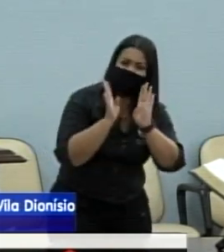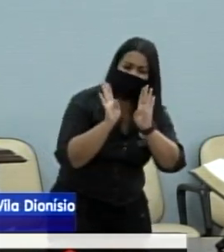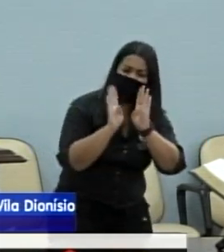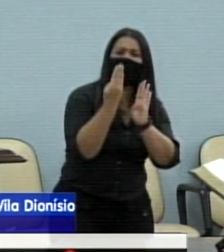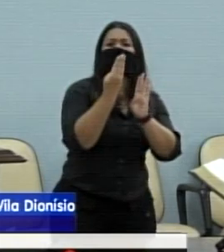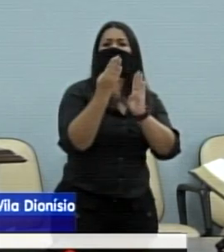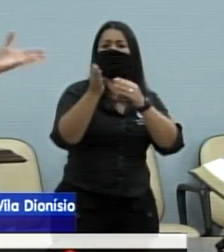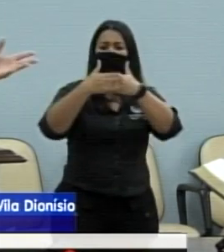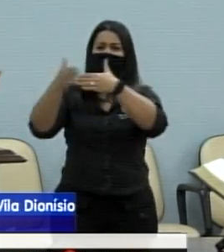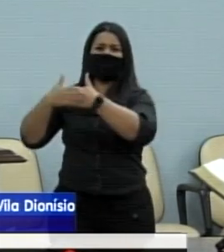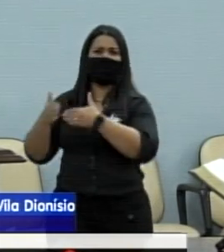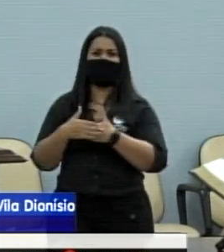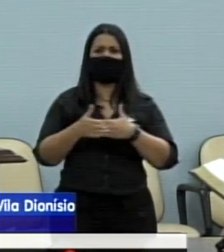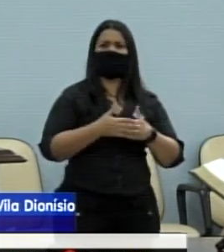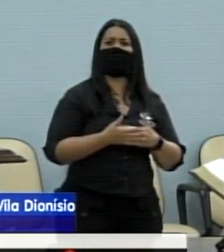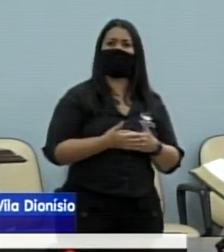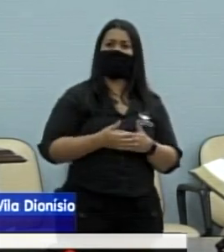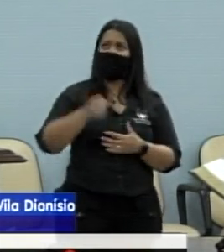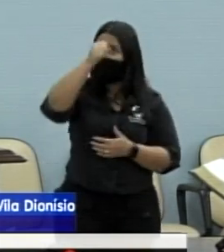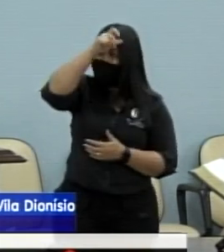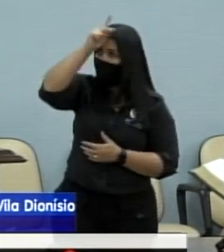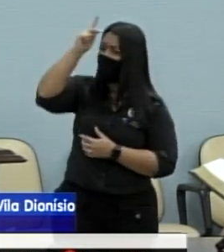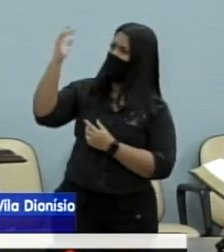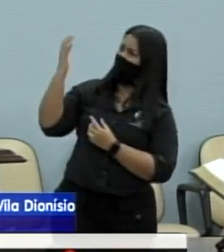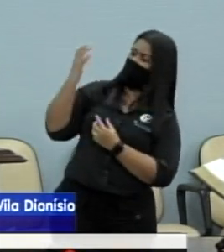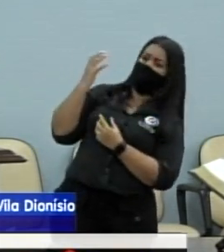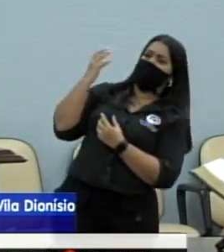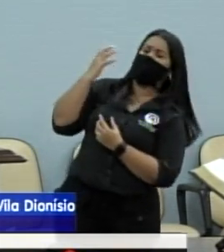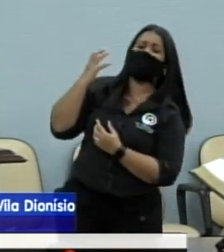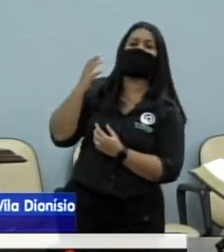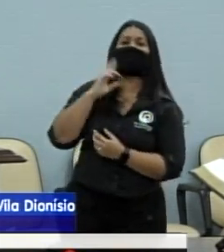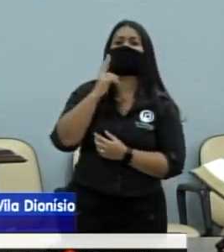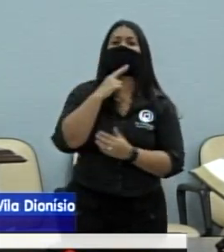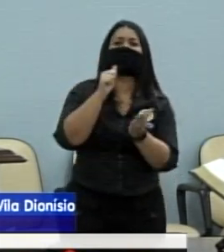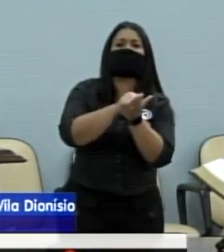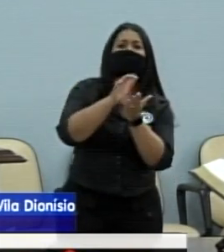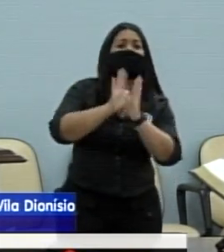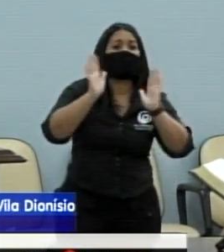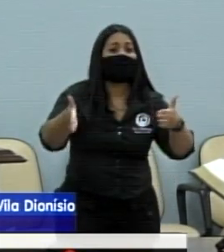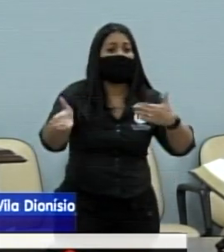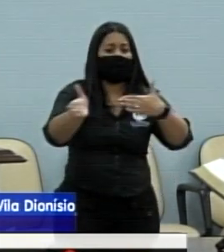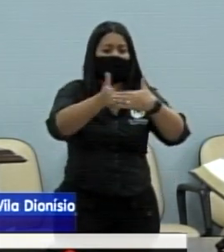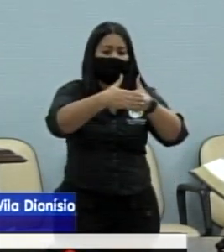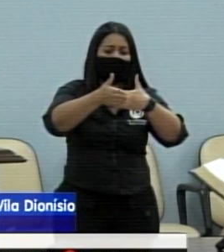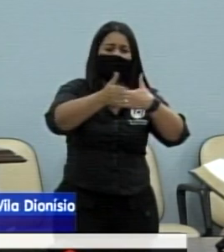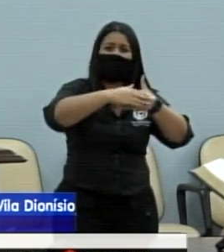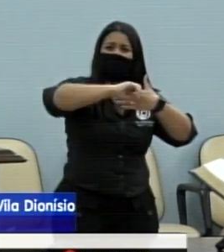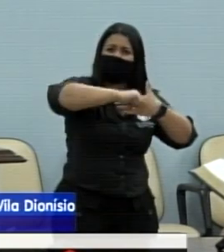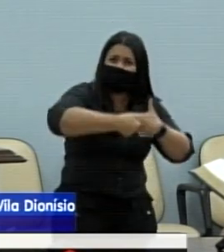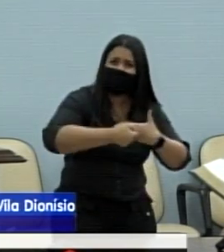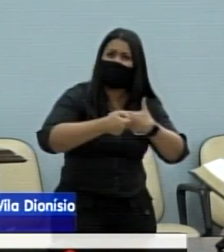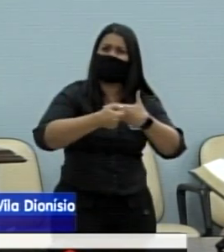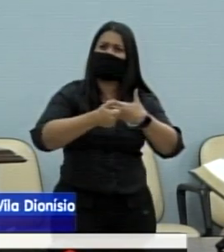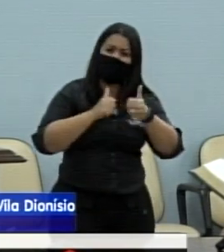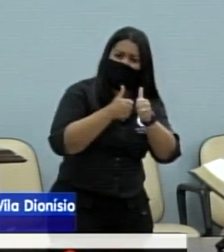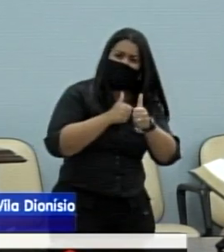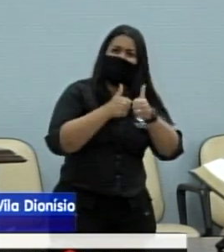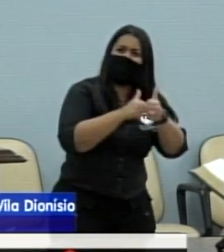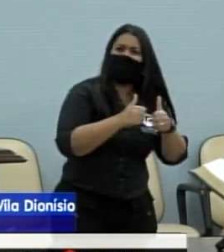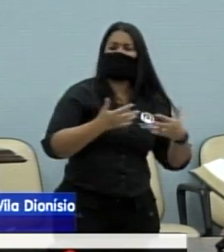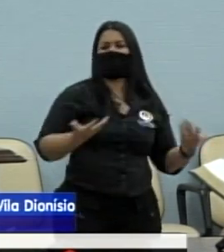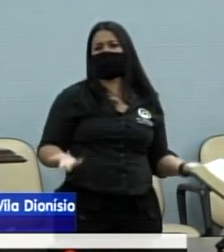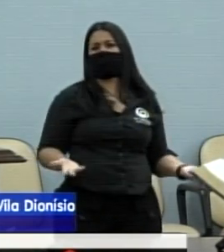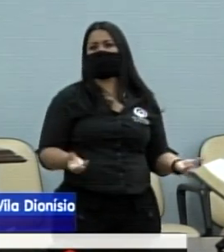fechados e continua a perseguição da prefeitura. Tem restaurante que foi multado, fechado. Fiscal pediu para entrar no